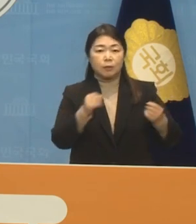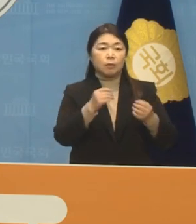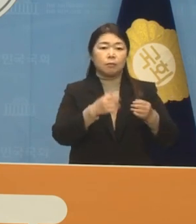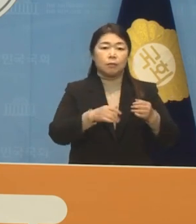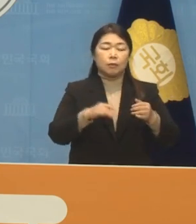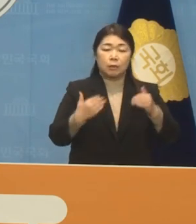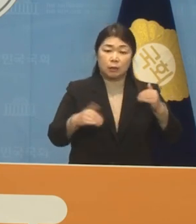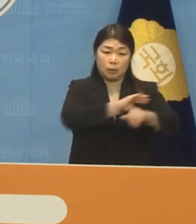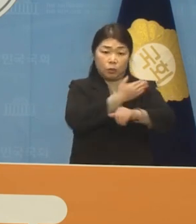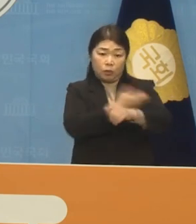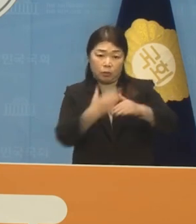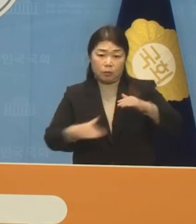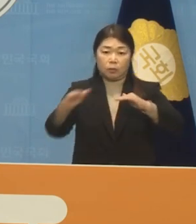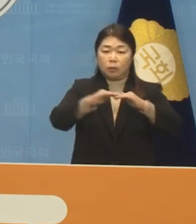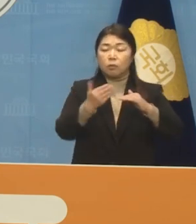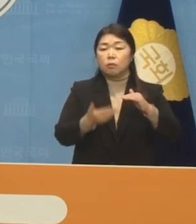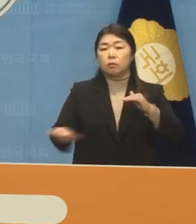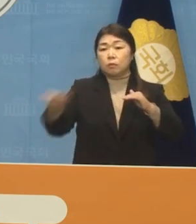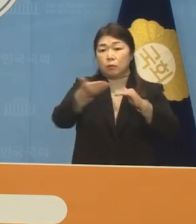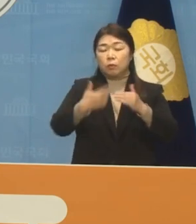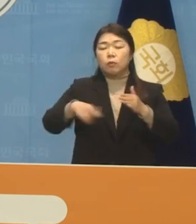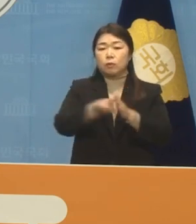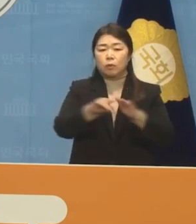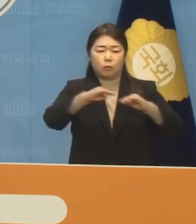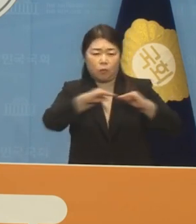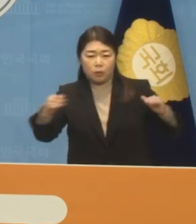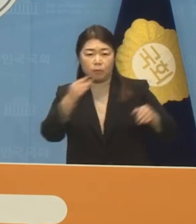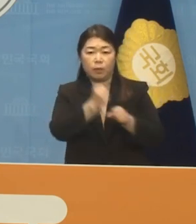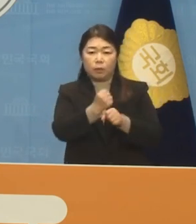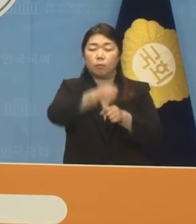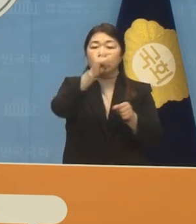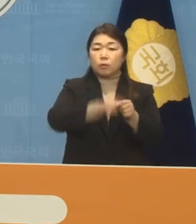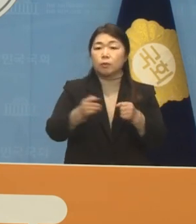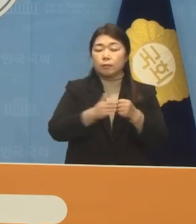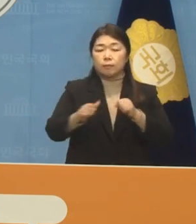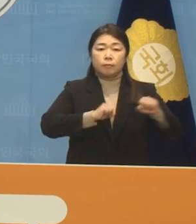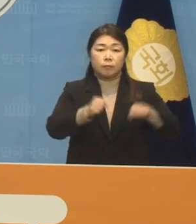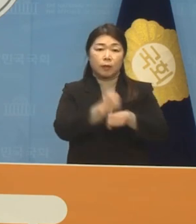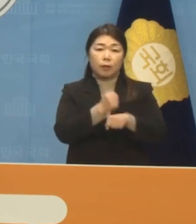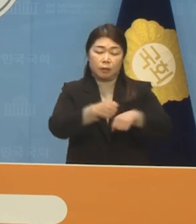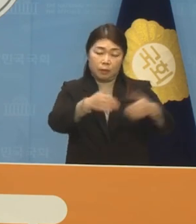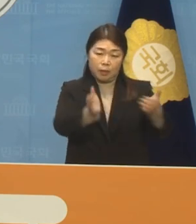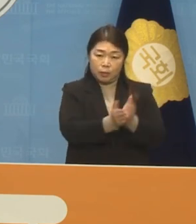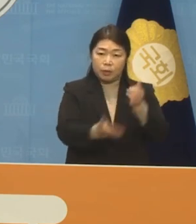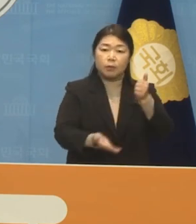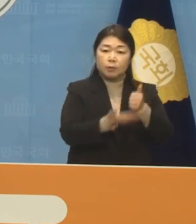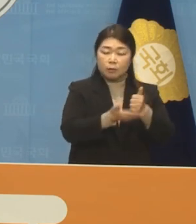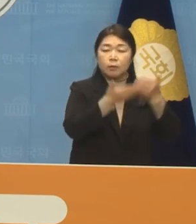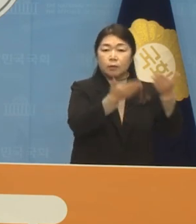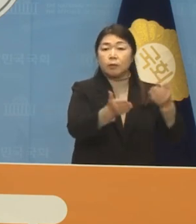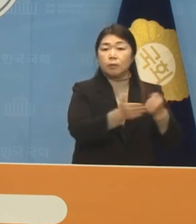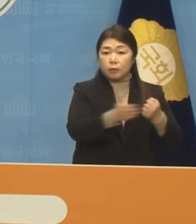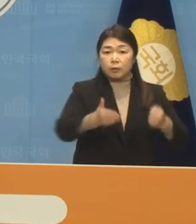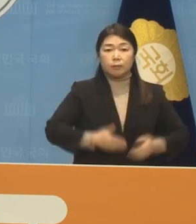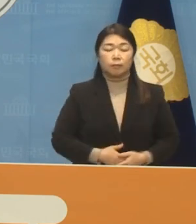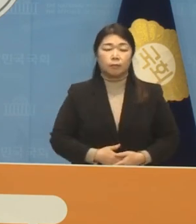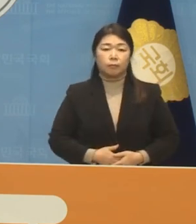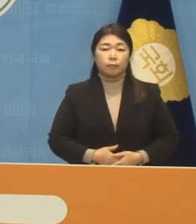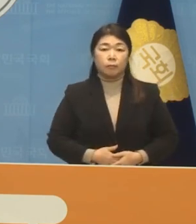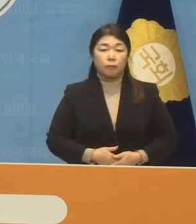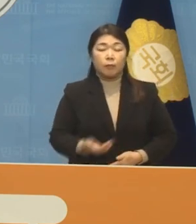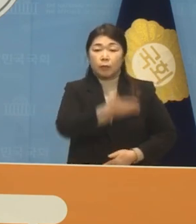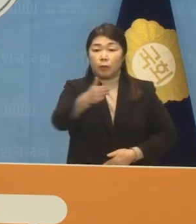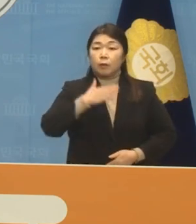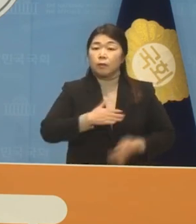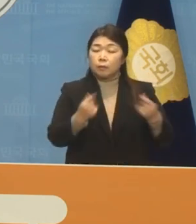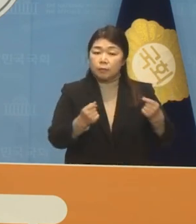때문입니다. 모두가 기억하다시피 여성과 흑인의 시민권 운동의 역사는 백인 남성 중심의